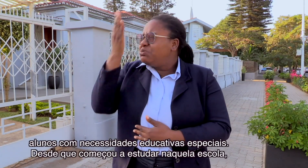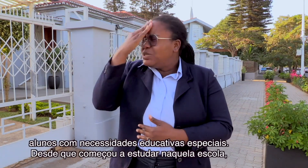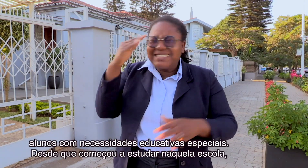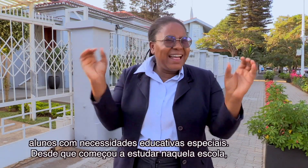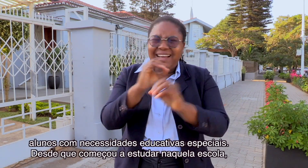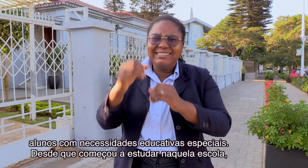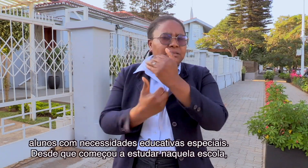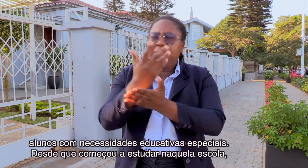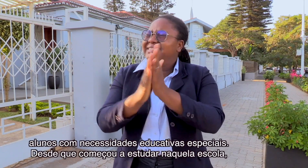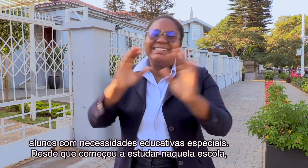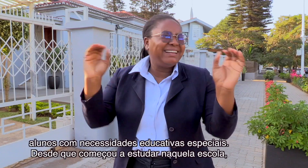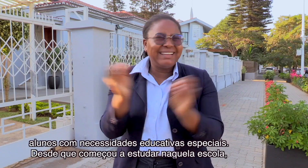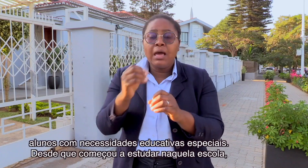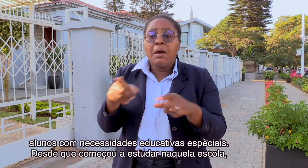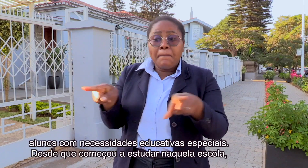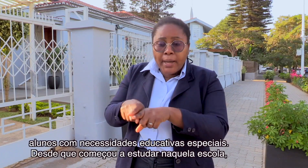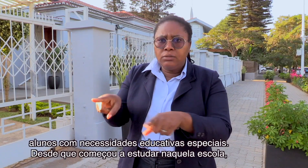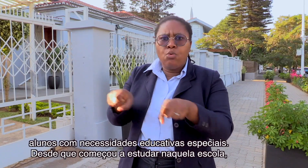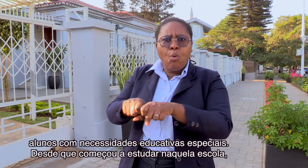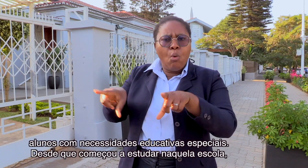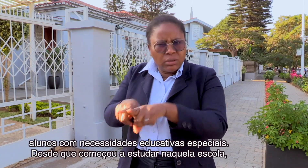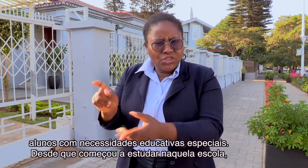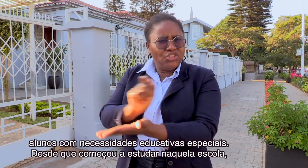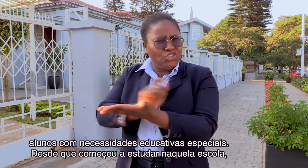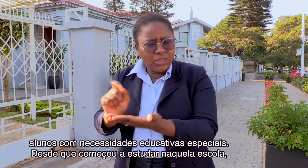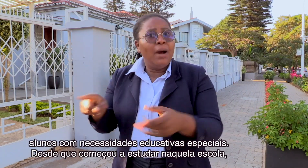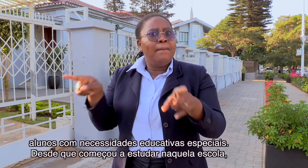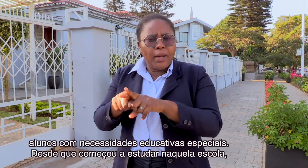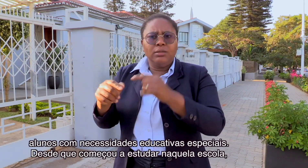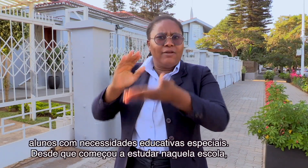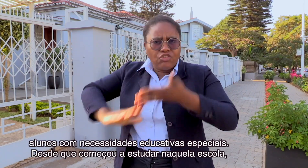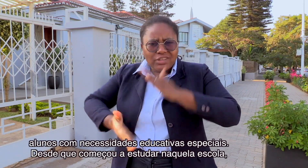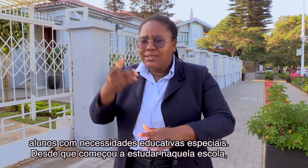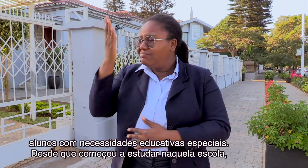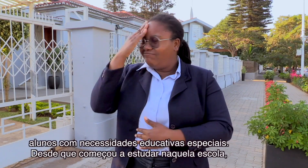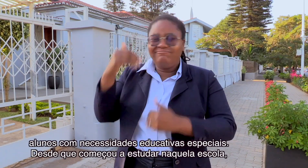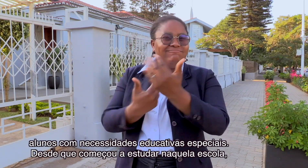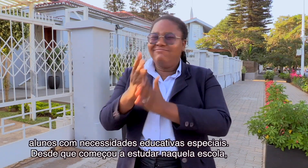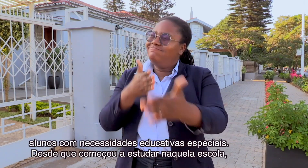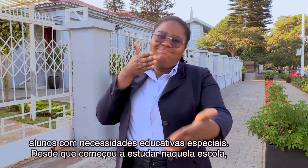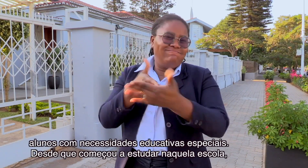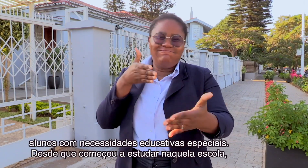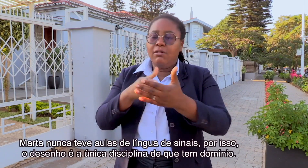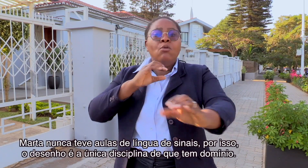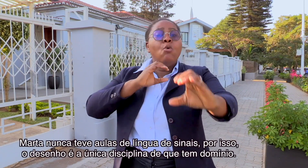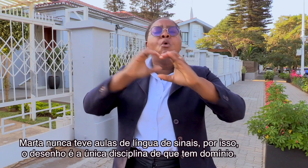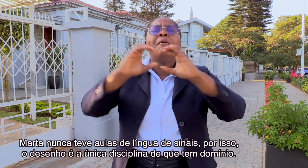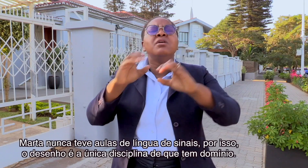começou a estudar naquela escola, Marta nunca teve aulas de língua de sinais. Por isso, o desenho é a única disciplina de que tem domínio.